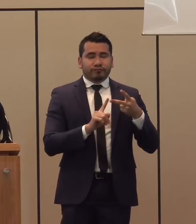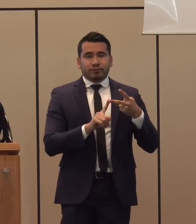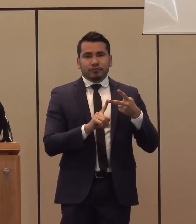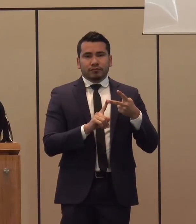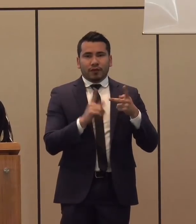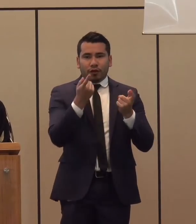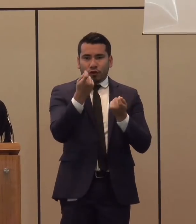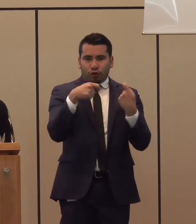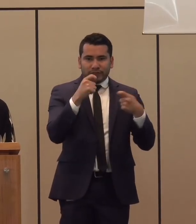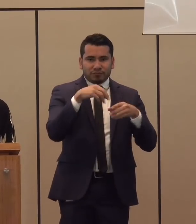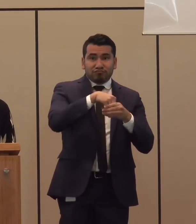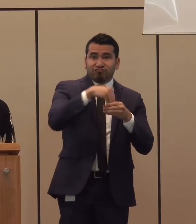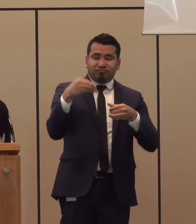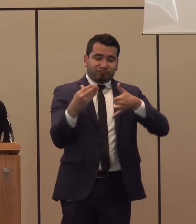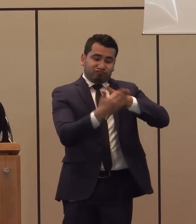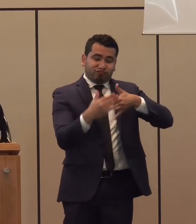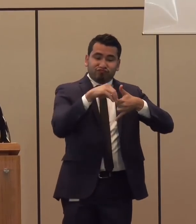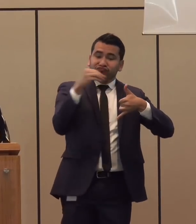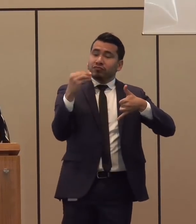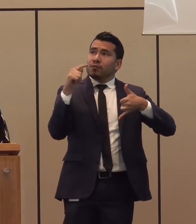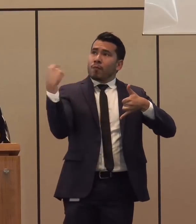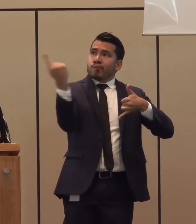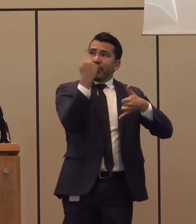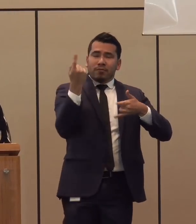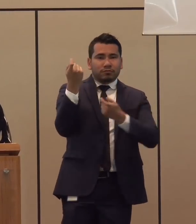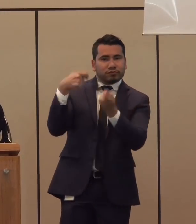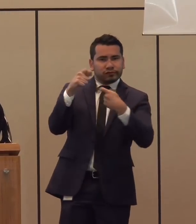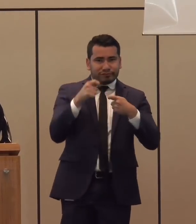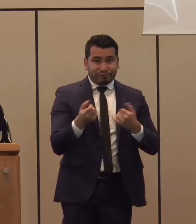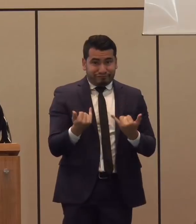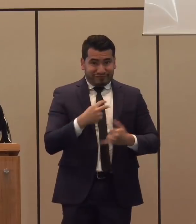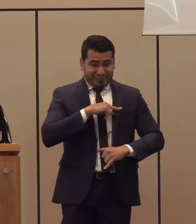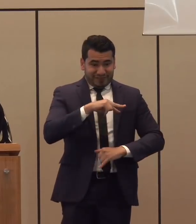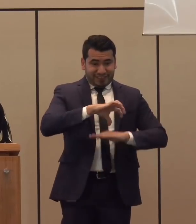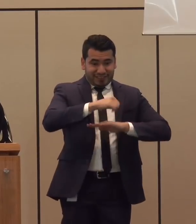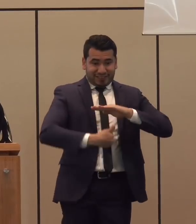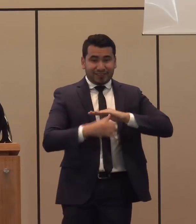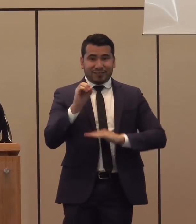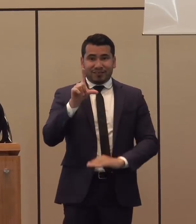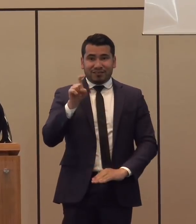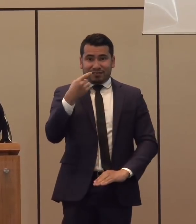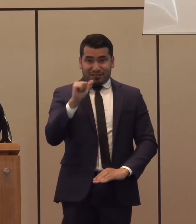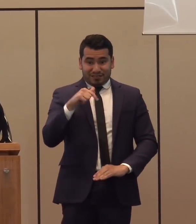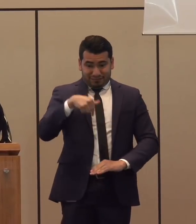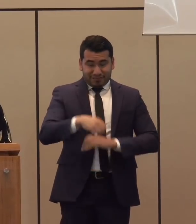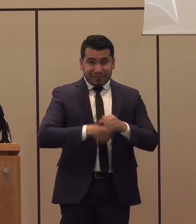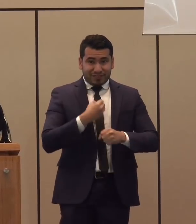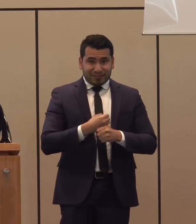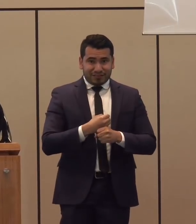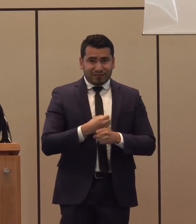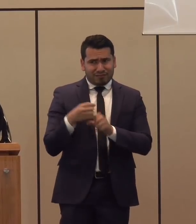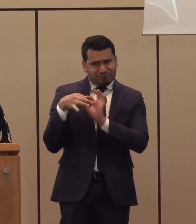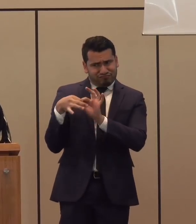ahora que hablemos con la vice olga este año tenemos la presidencia pro-témpore la alianza